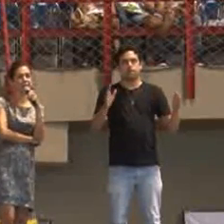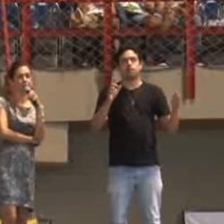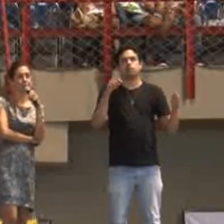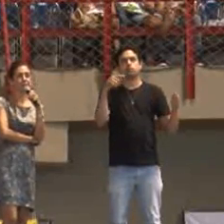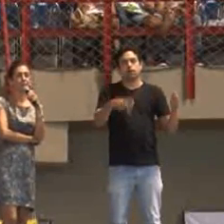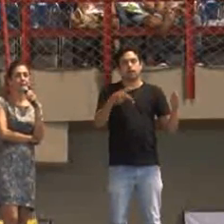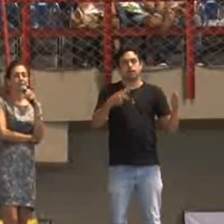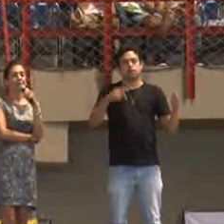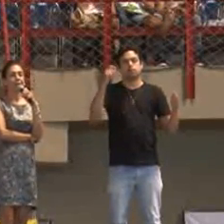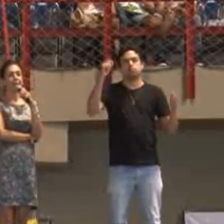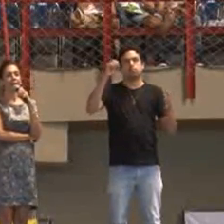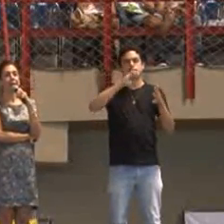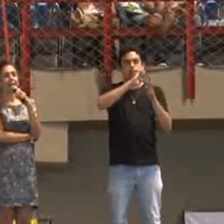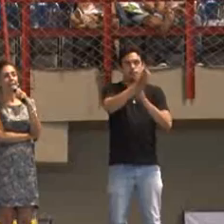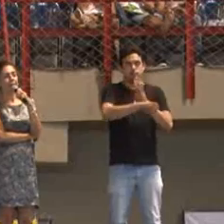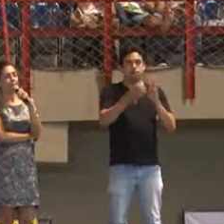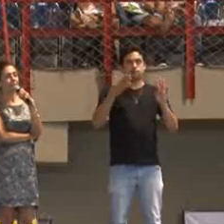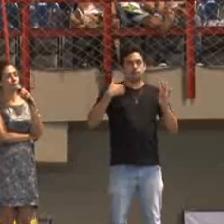de inverno,